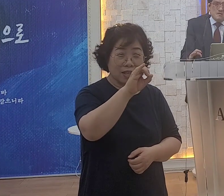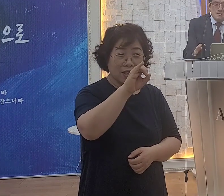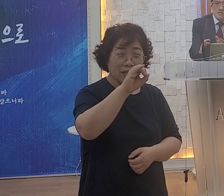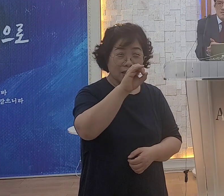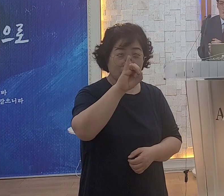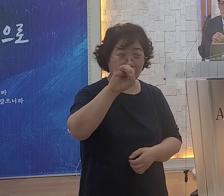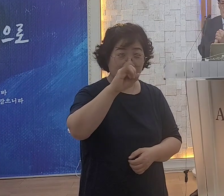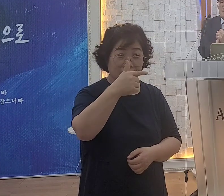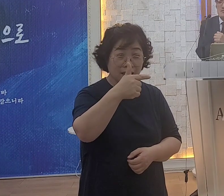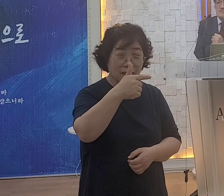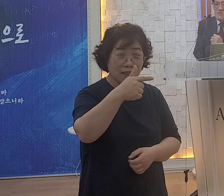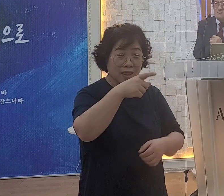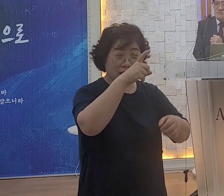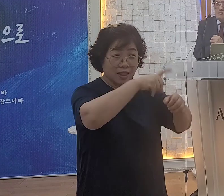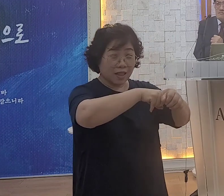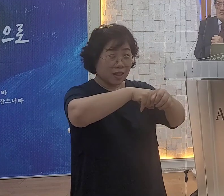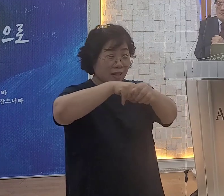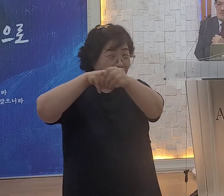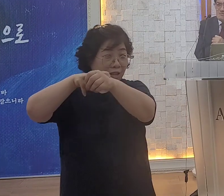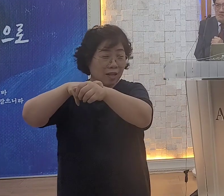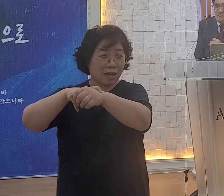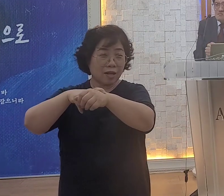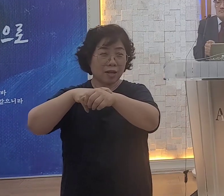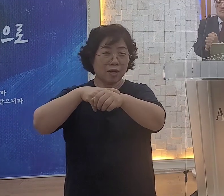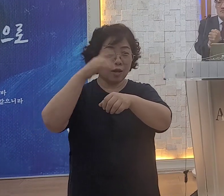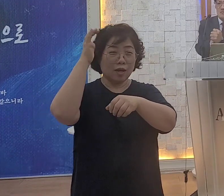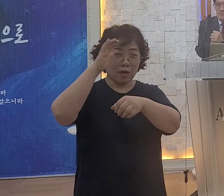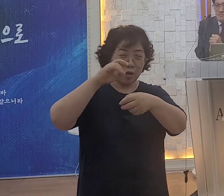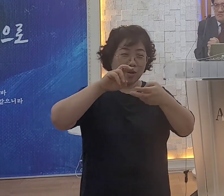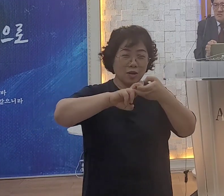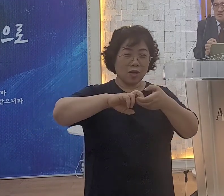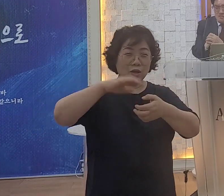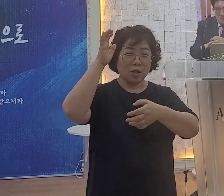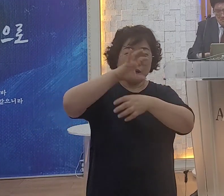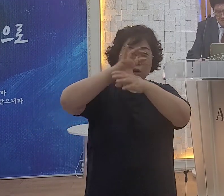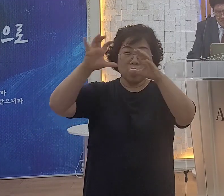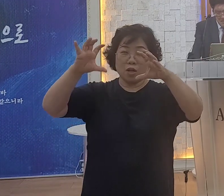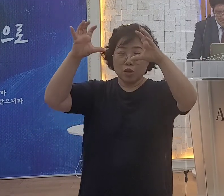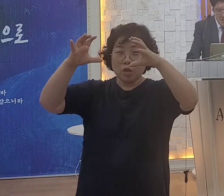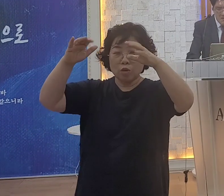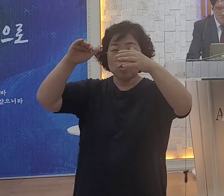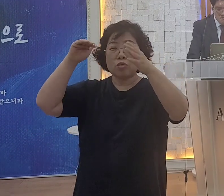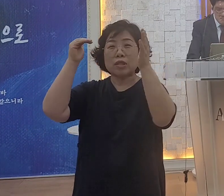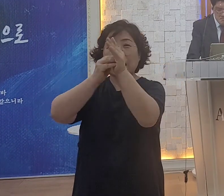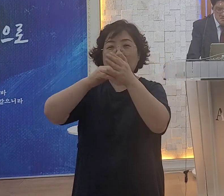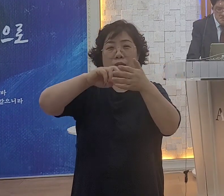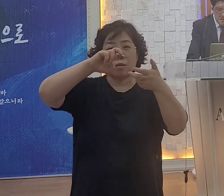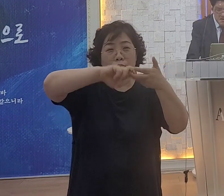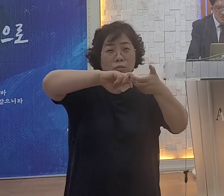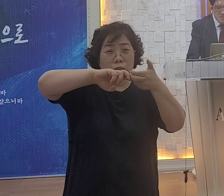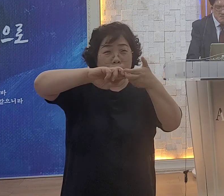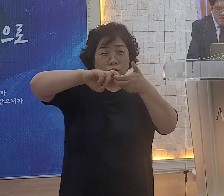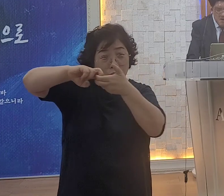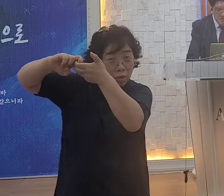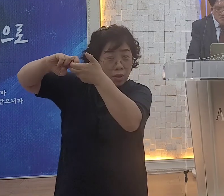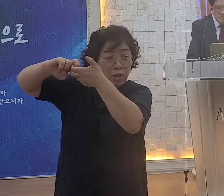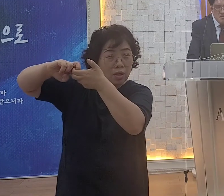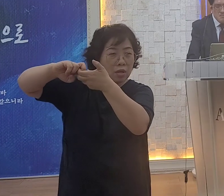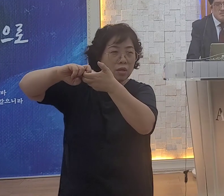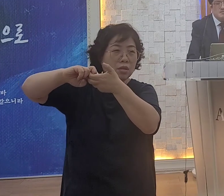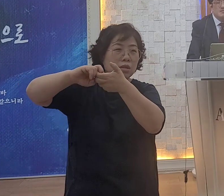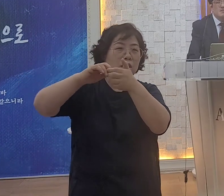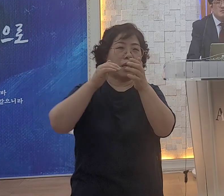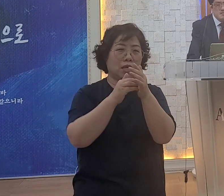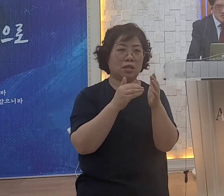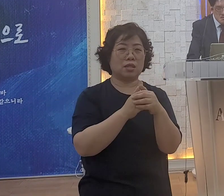이 은혜를 믿는 믿음으로 점점 우리가 자라고 자라서 많은